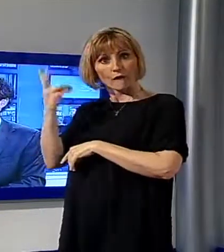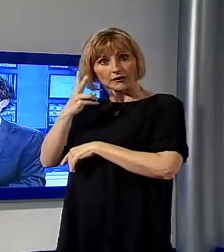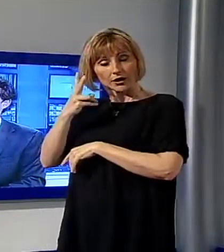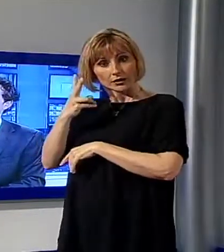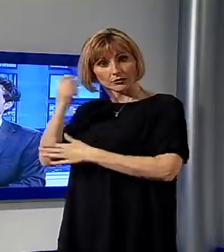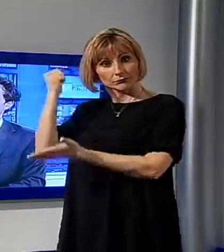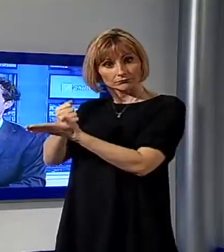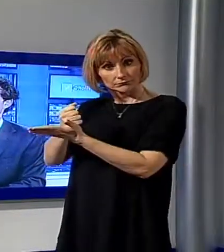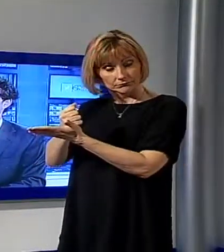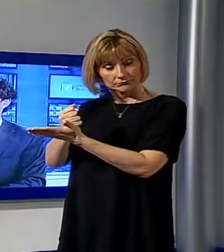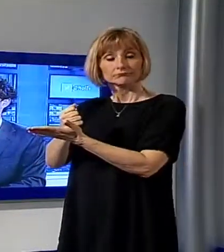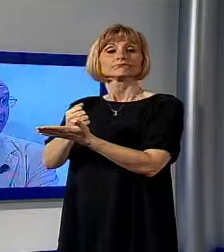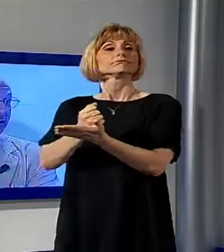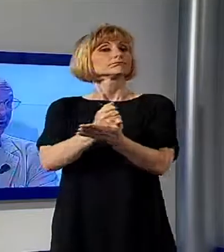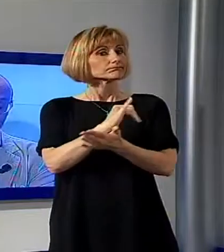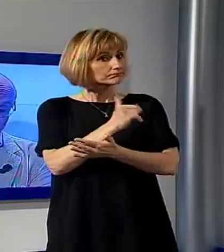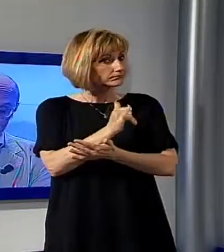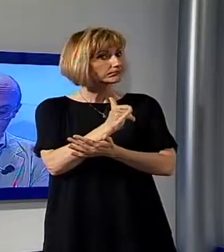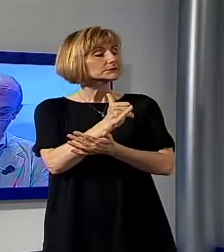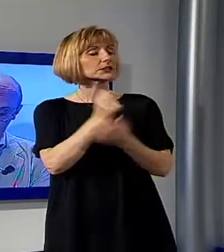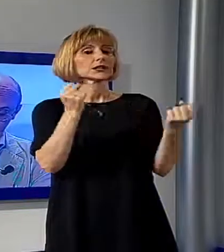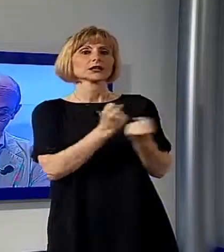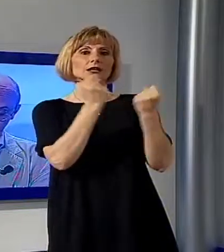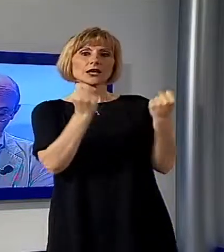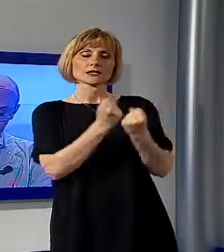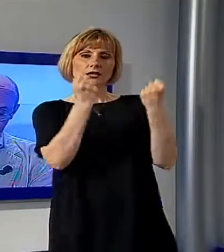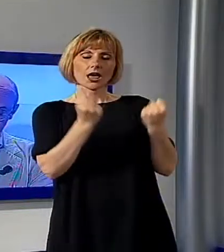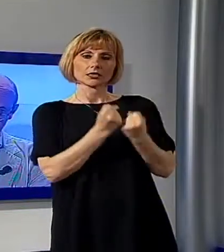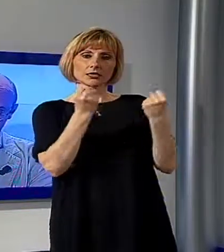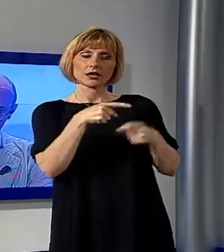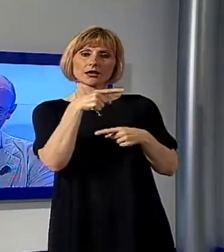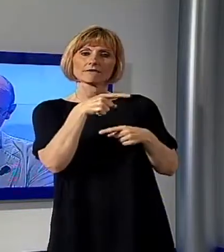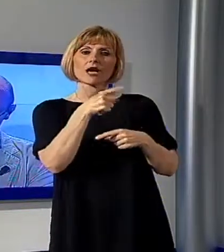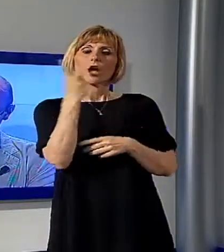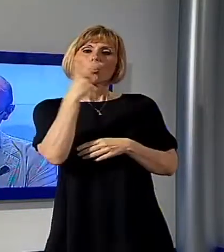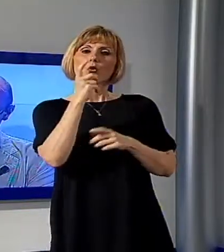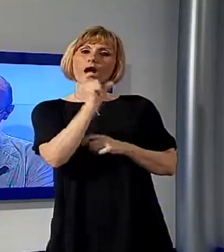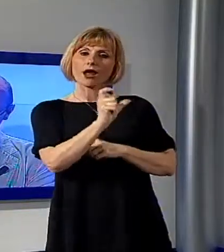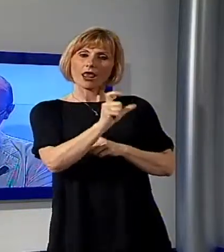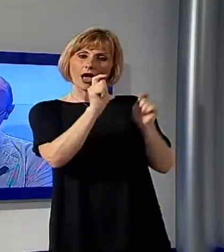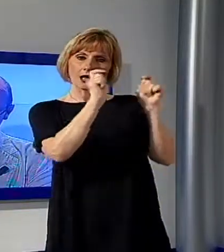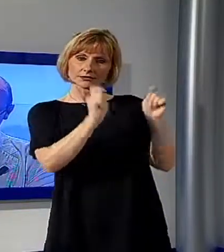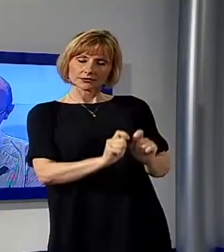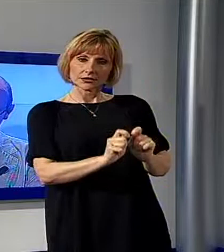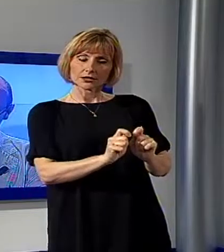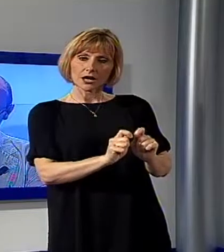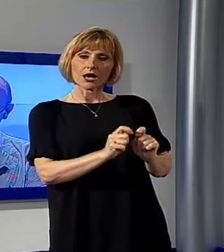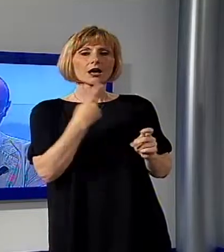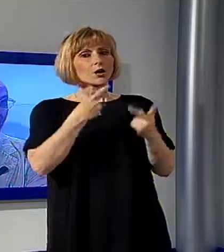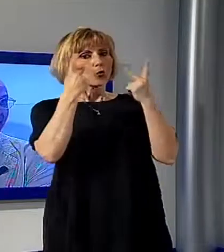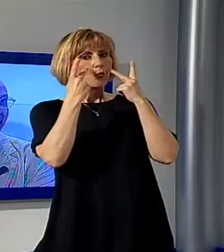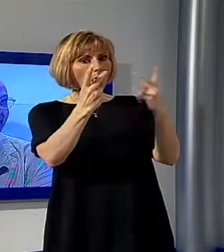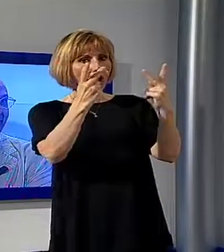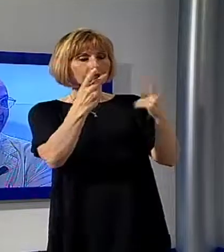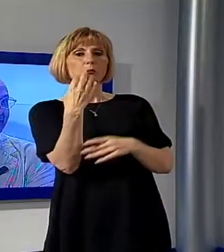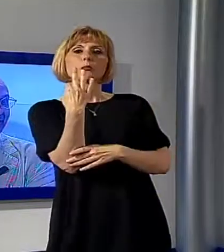ad ottenere questo importante risultato? È un'iniziativa Lucca Classica che molto guarda alle